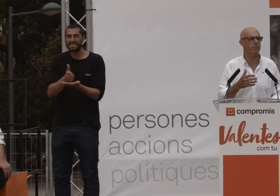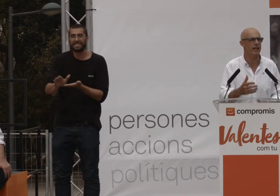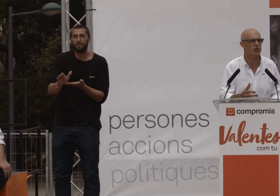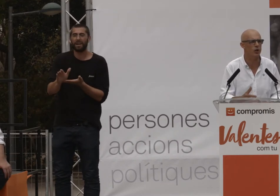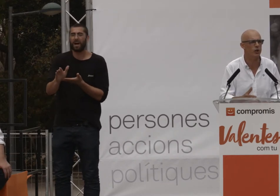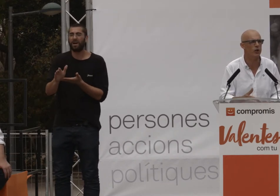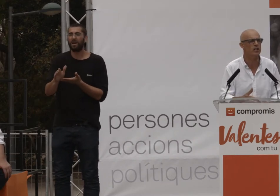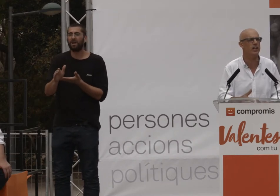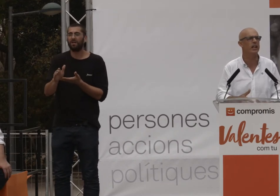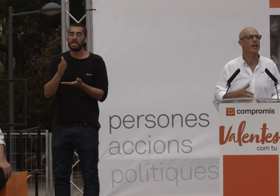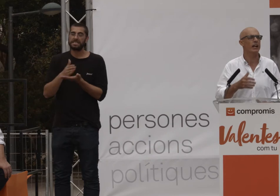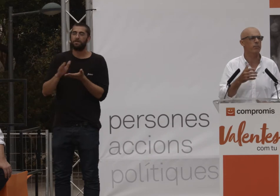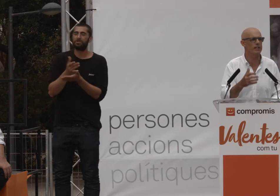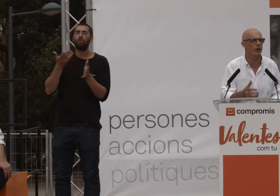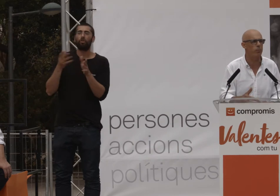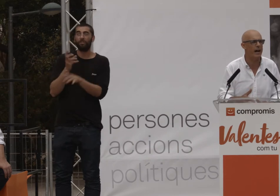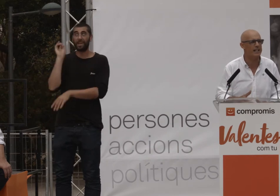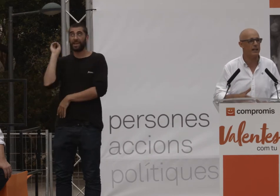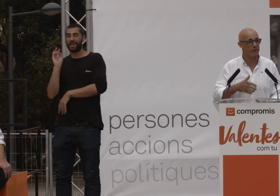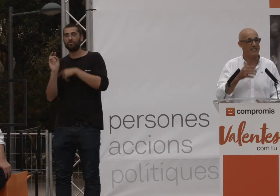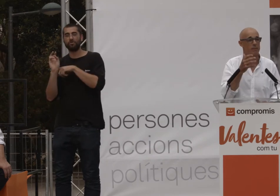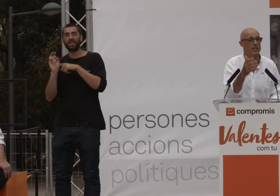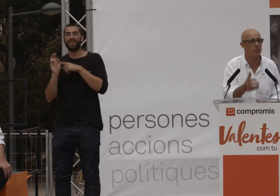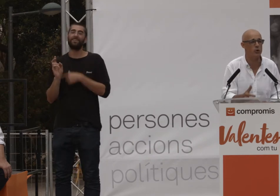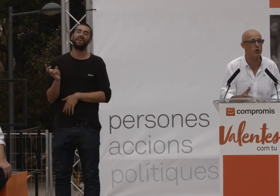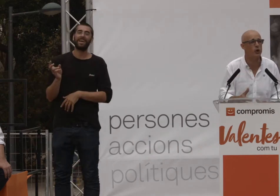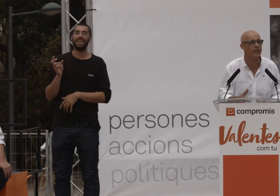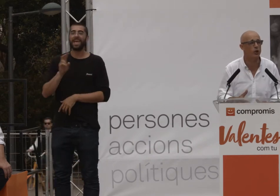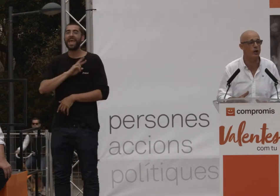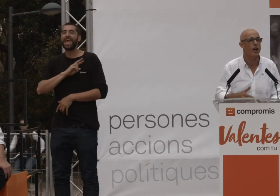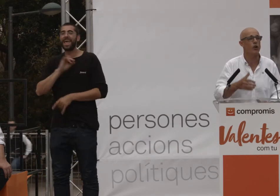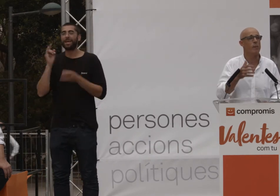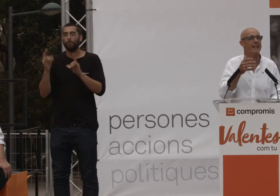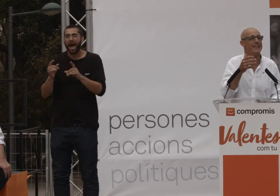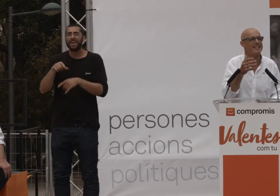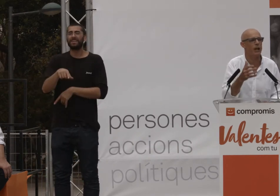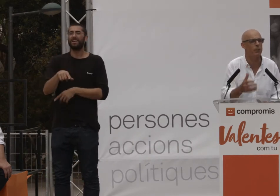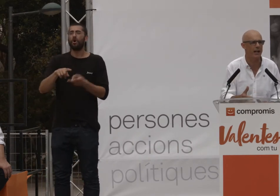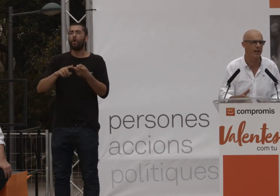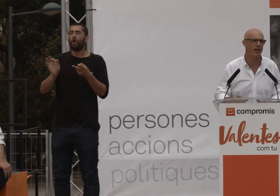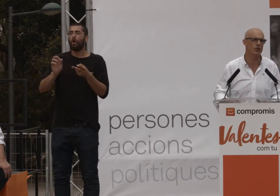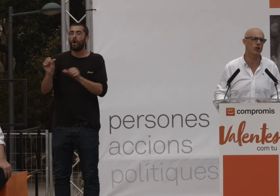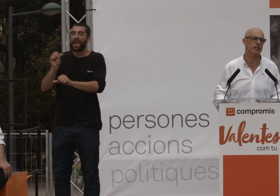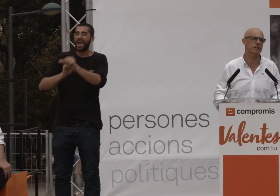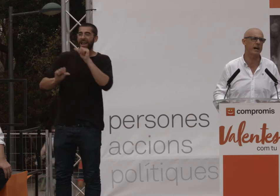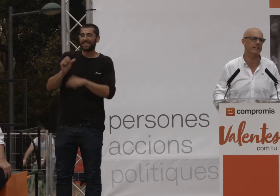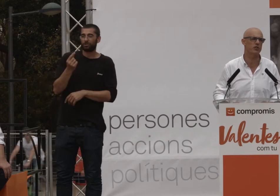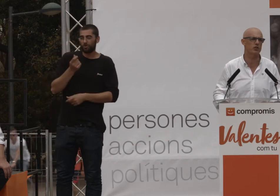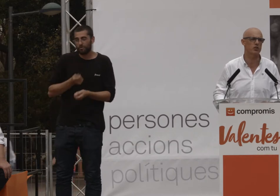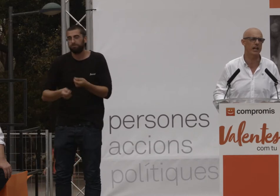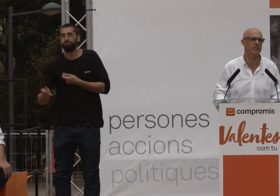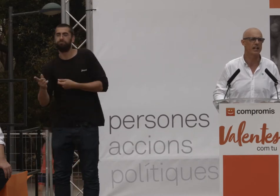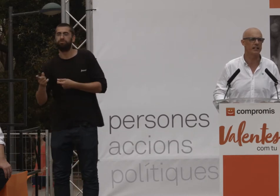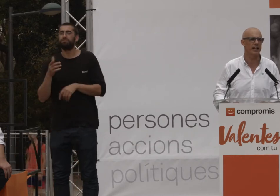a la separació en origen, cap als ecoparcs, cap al sistema de devolució i retorn, com a manera de salvar els nostres mars i els